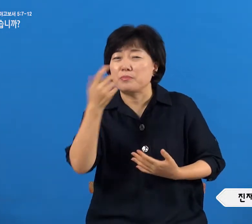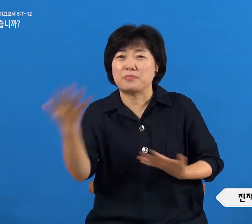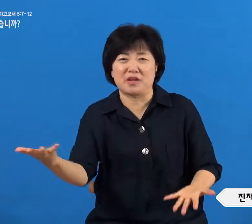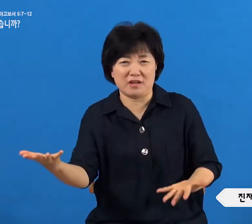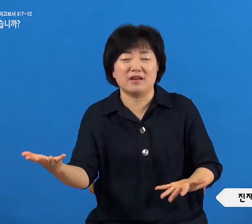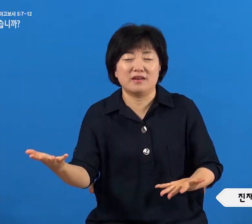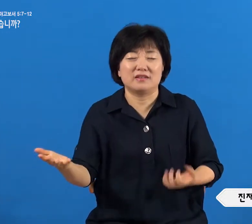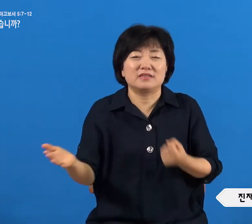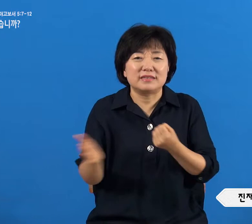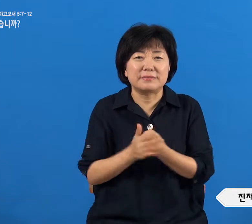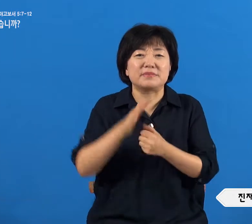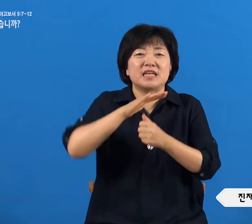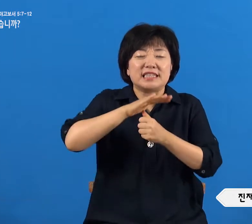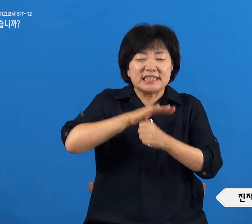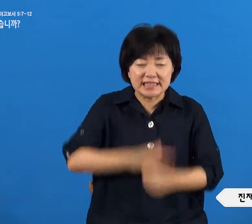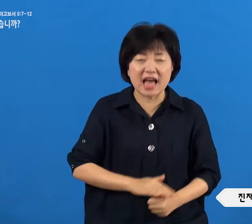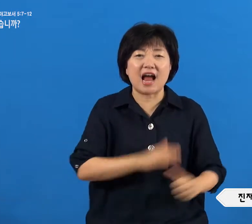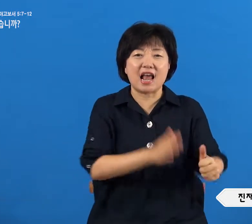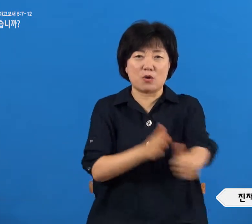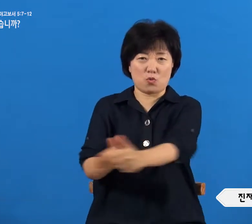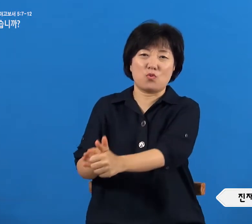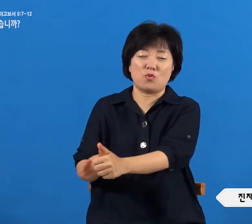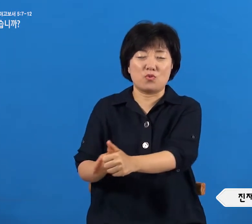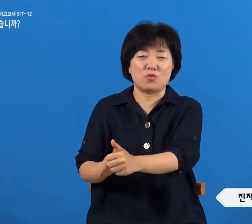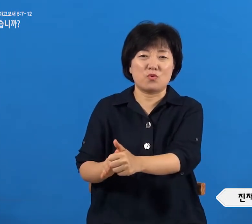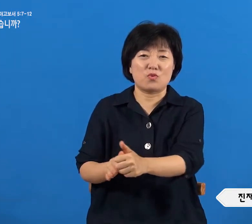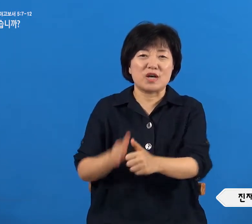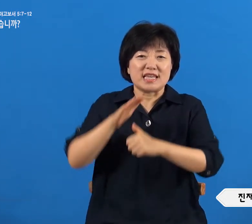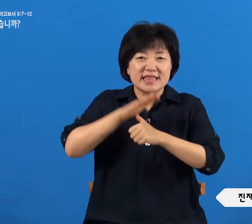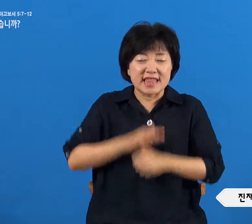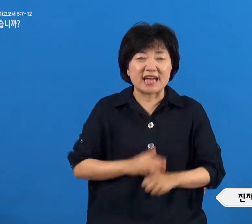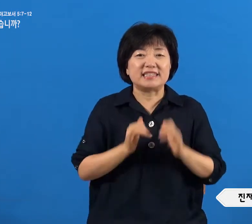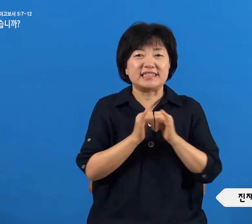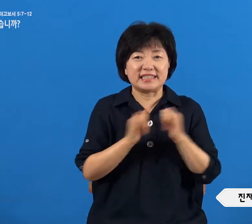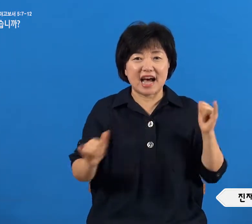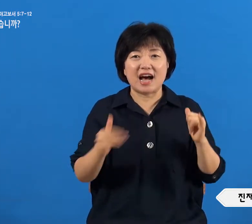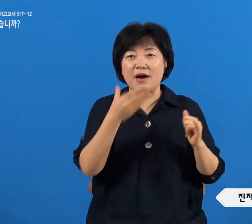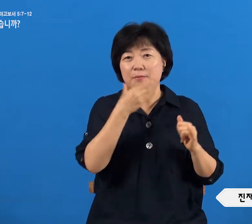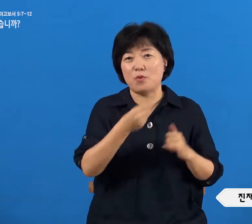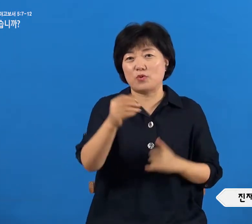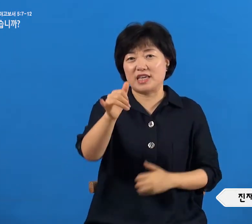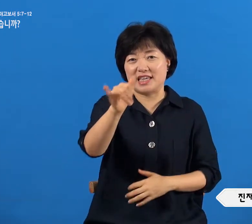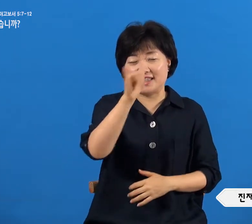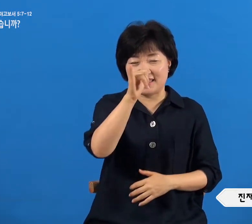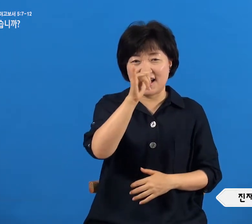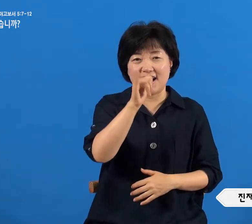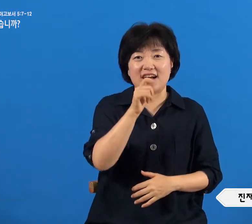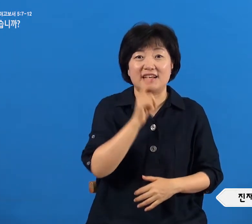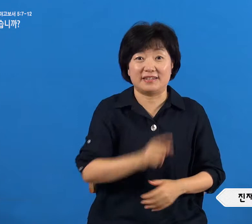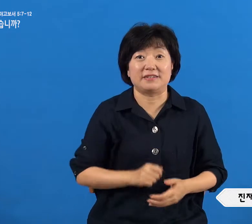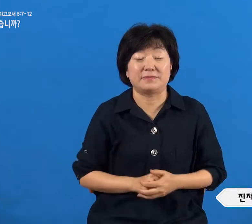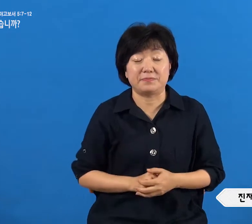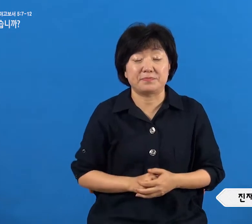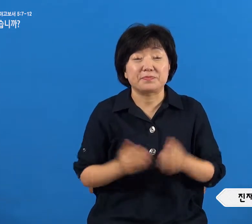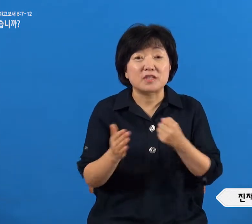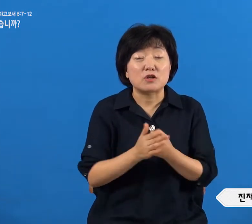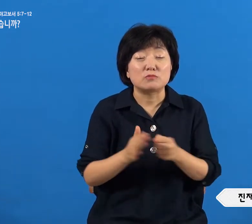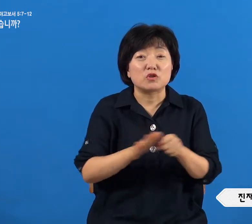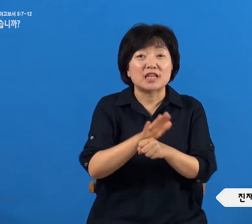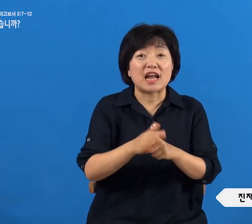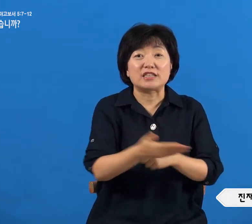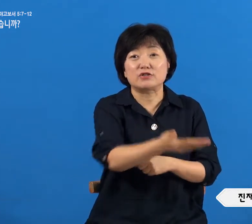향해서 주님은 말씀합니다. 인내하는 자에게 복이 있나니. 그러므로